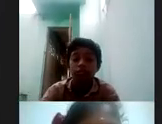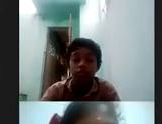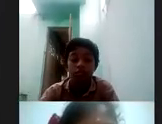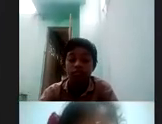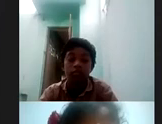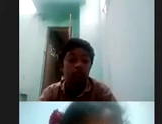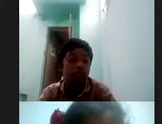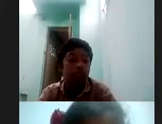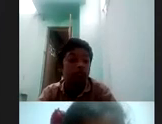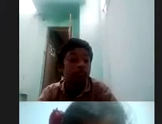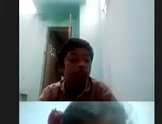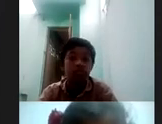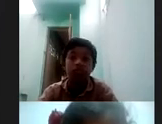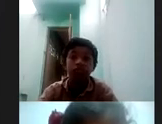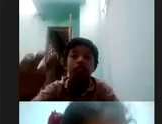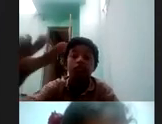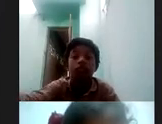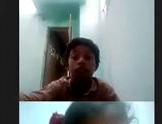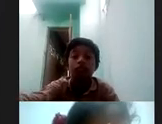అందరూ హ్యాండ్ రైజ్ చేశారా ఇంకా ఒక హ్యాండ్ రైజ్ చేయలేదే